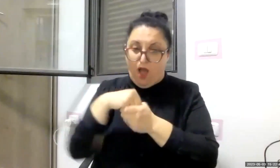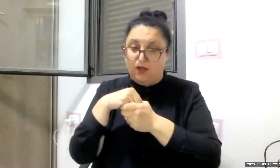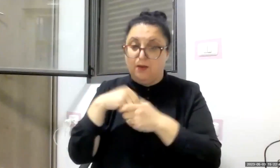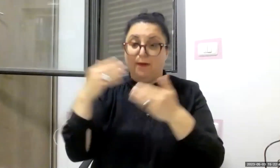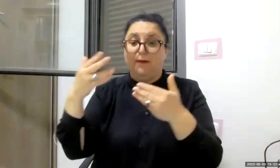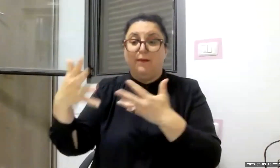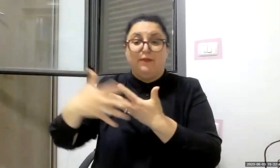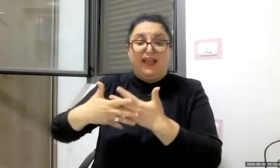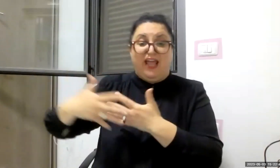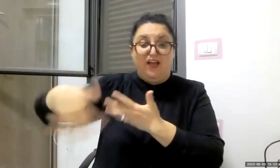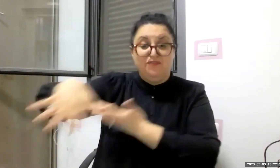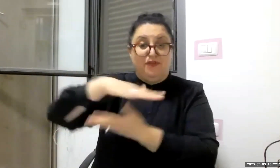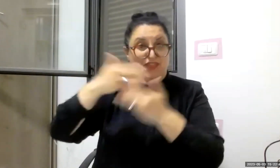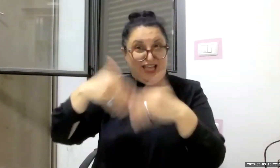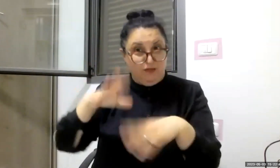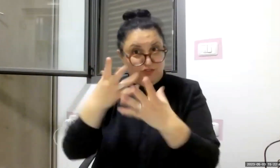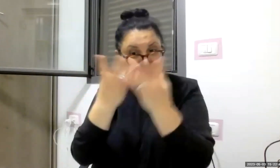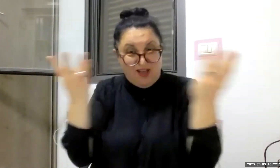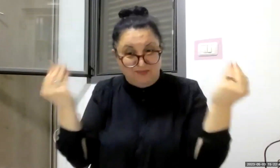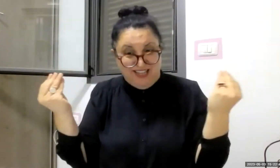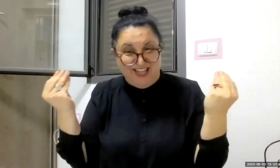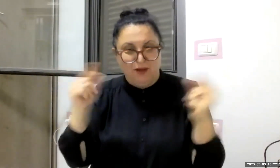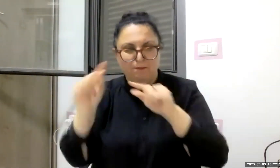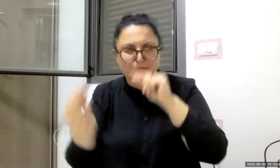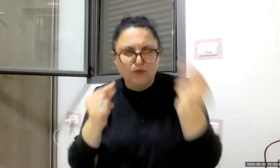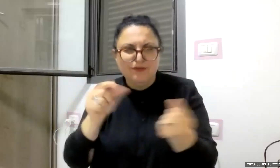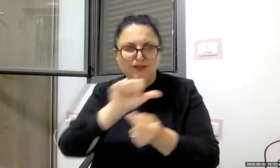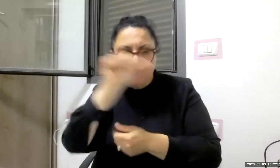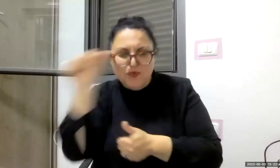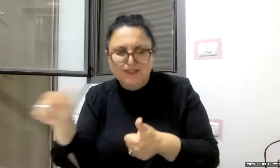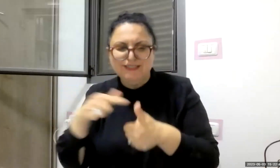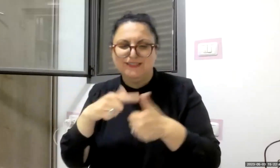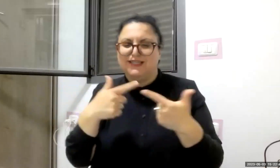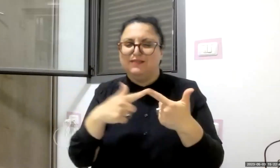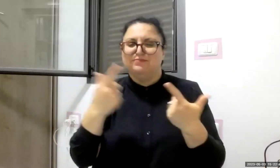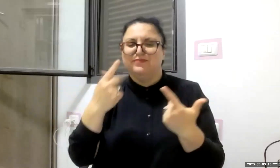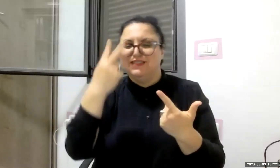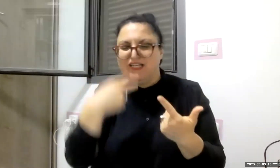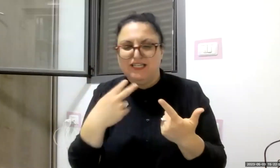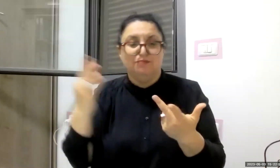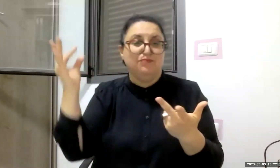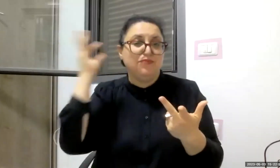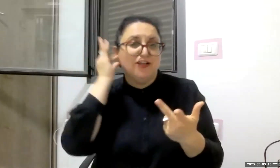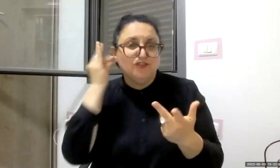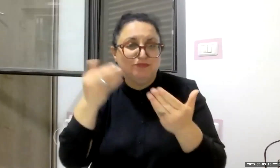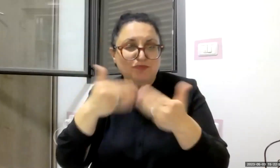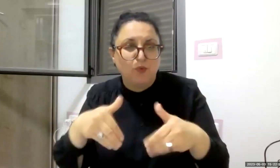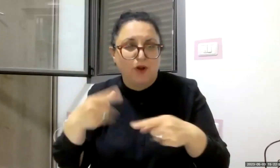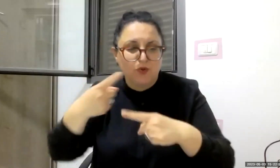בתוכה. בקרב הנחים יש הרבה מאוד מיעוטים, אם זה אוטיזם, אם זה עיוורים, אם זה